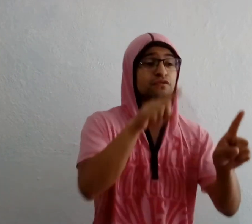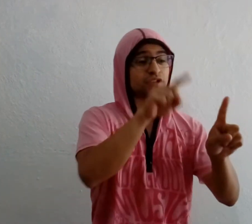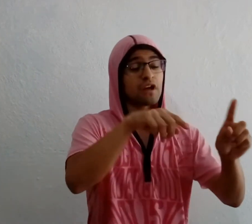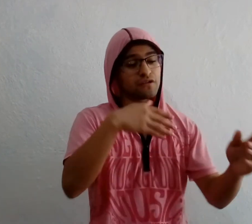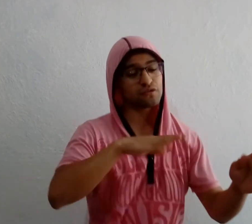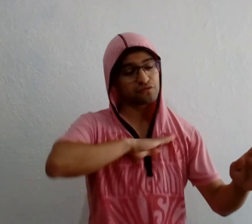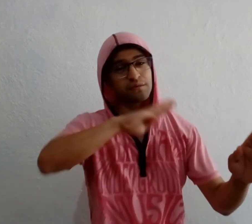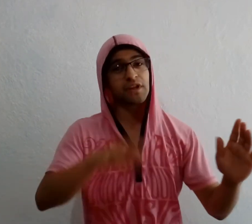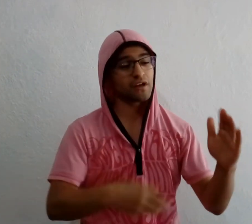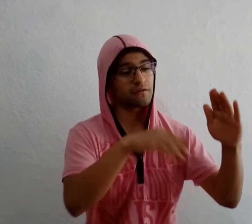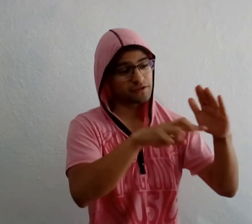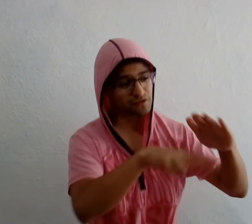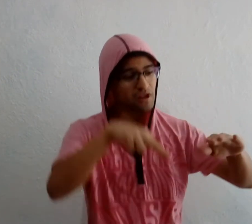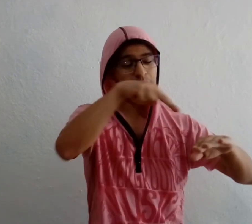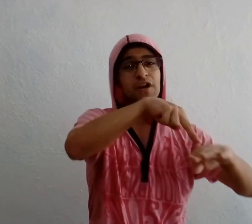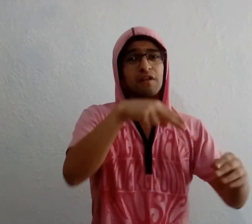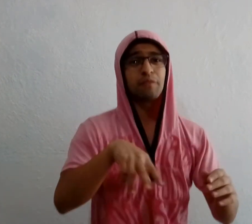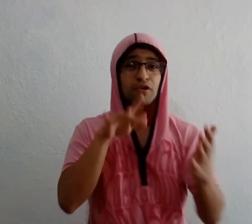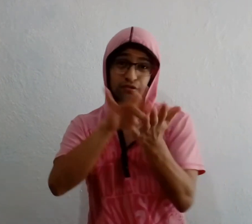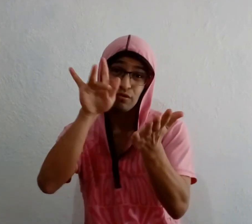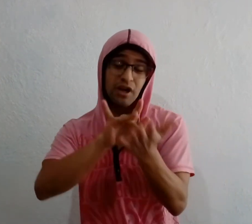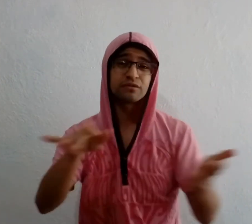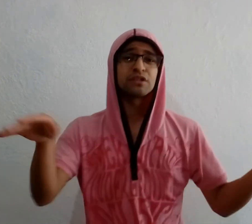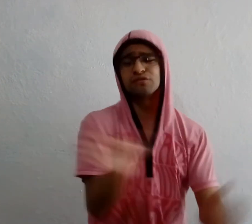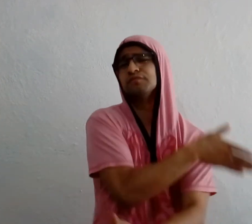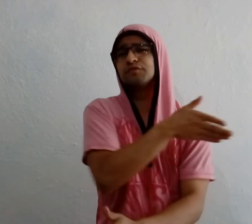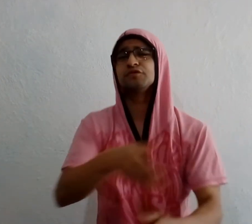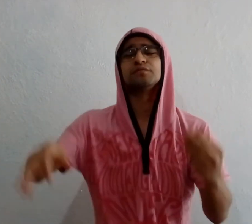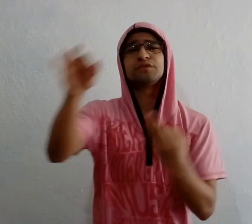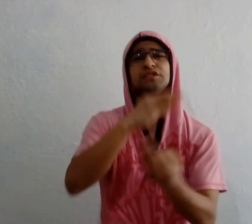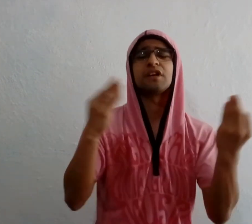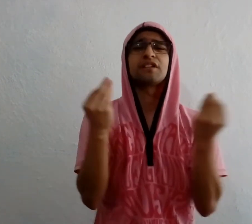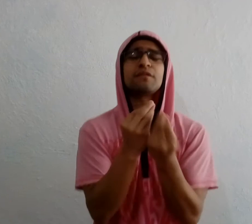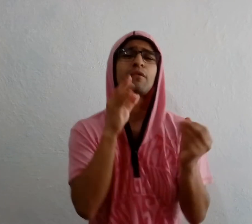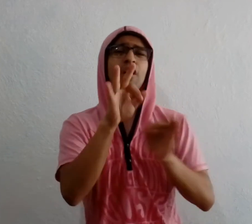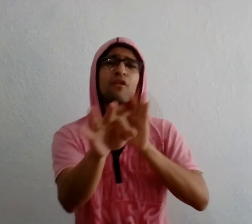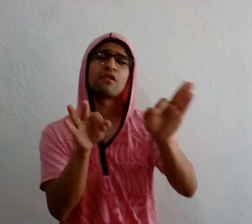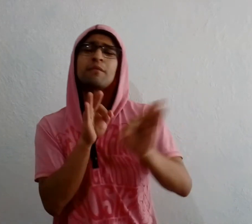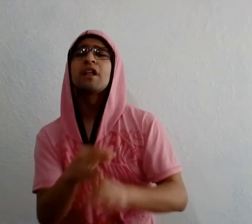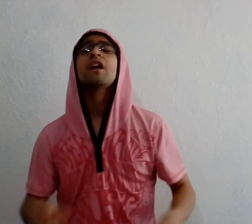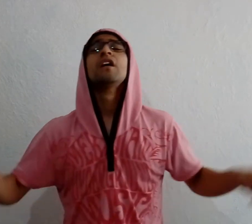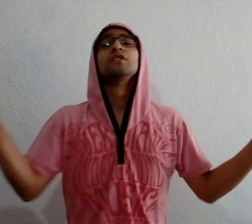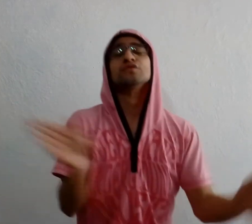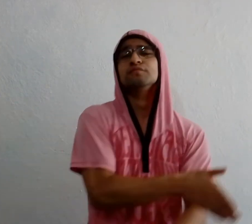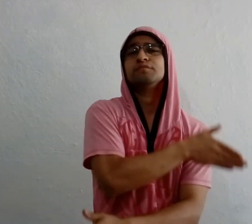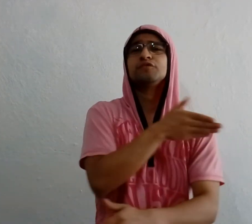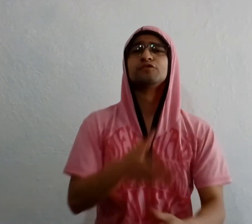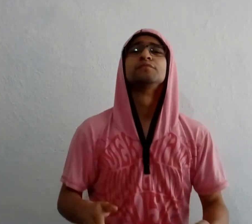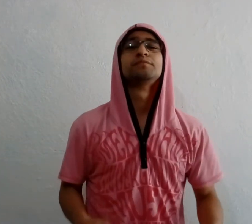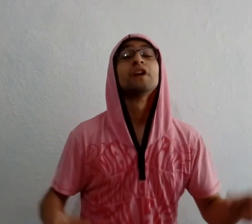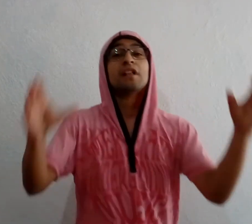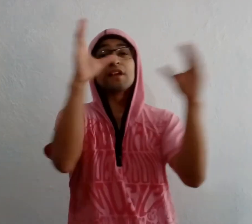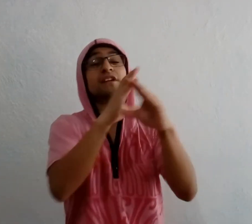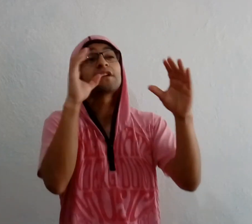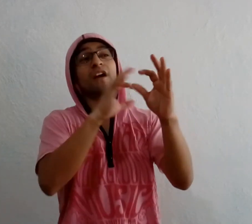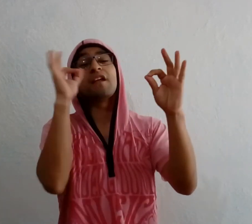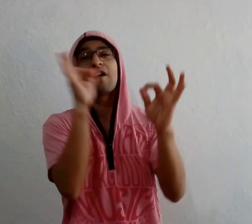confusa, dio su vida y venció la muerte por tu causa. Zum, zum, se activó la colmena. Zum, zum, lírica de la